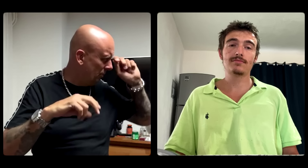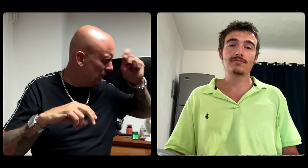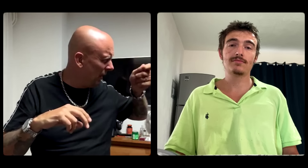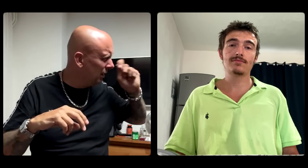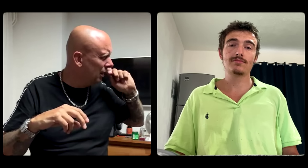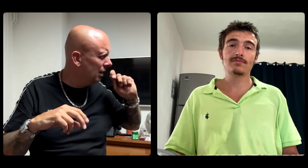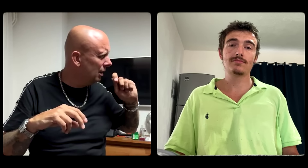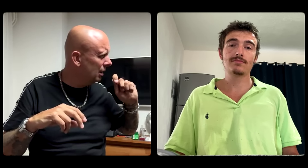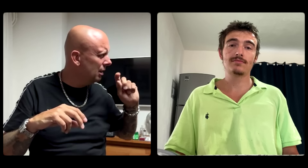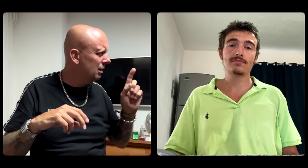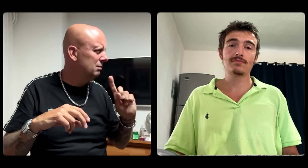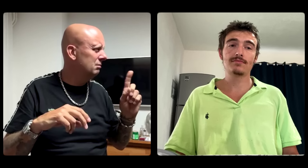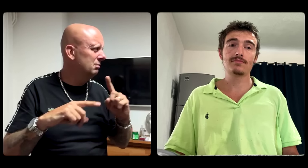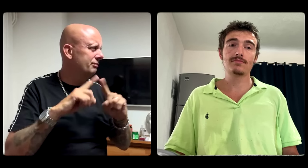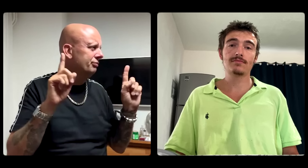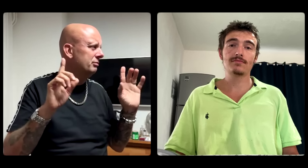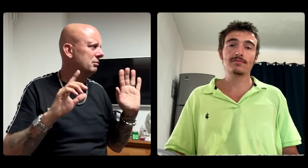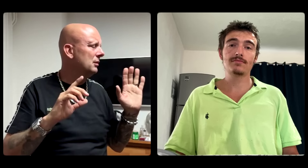Compliment.